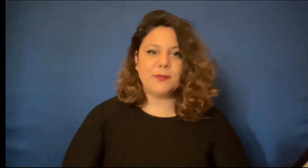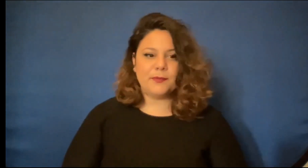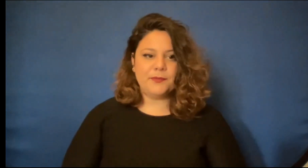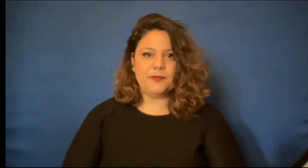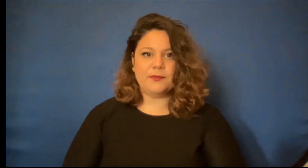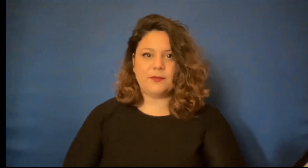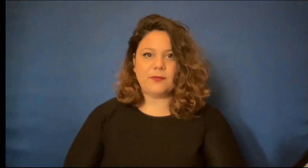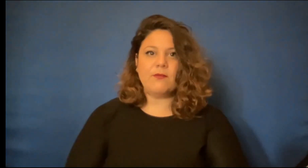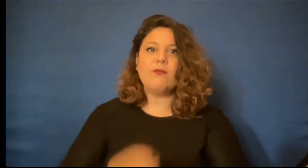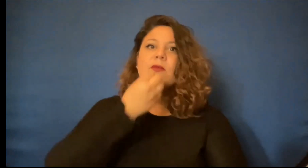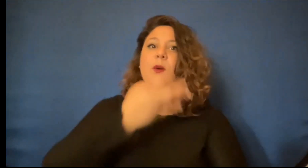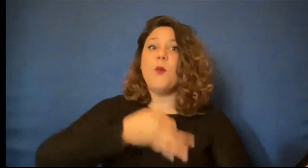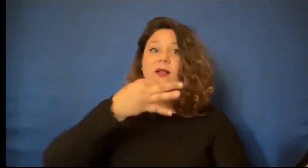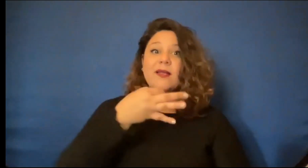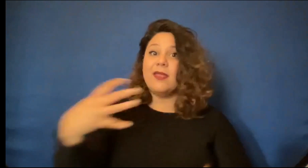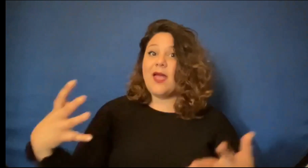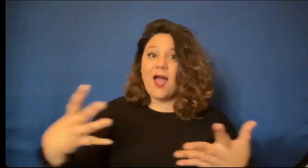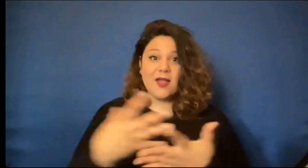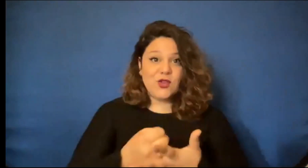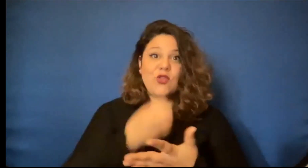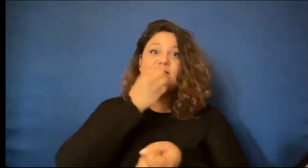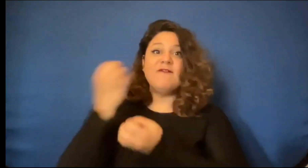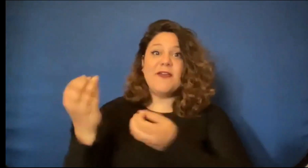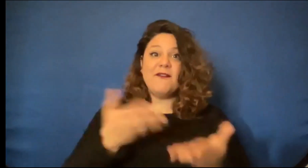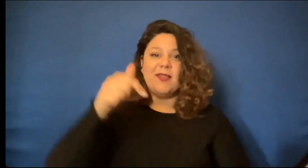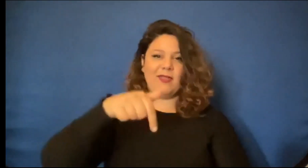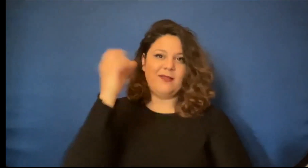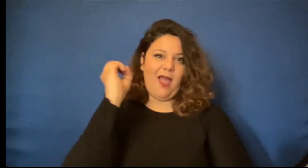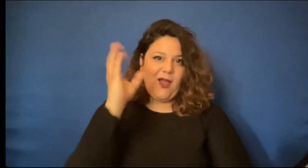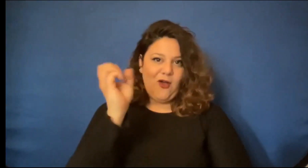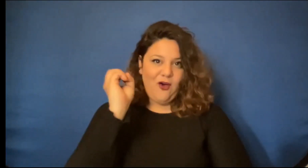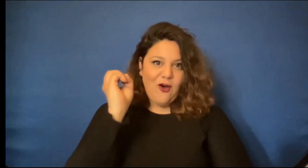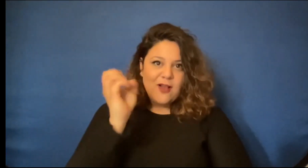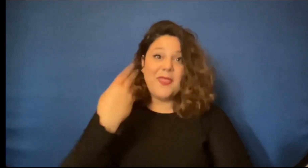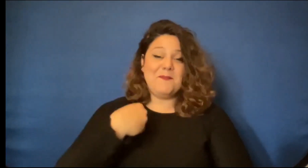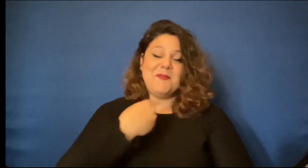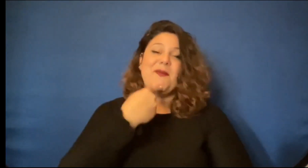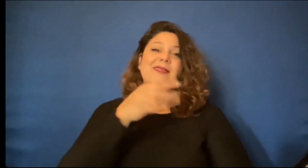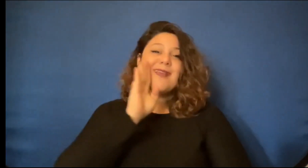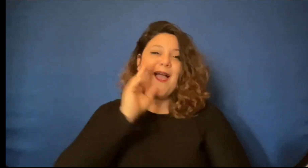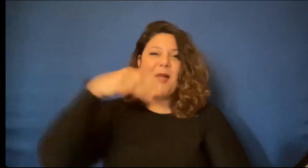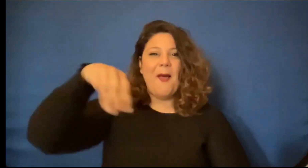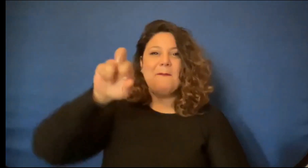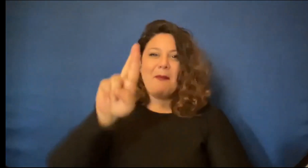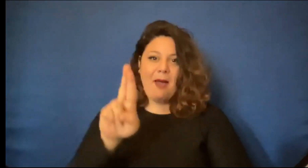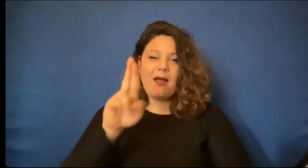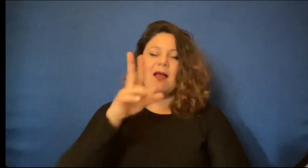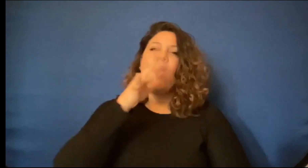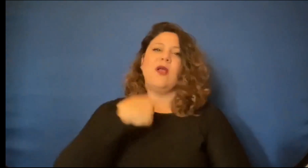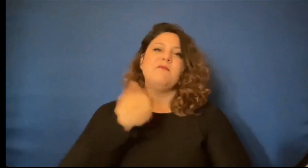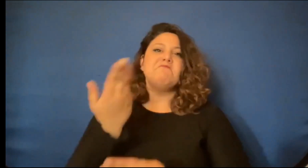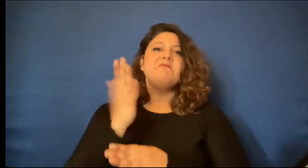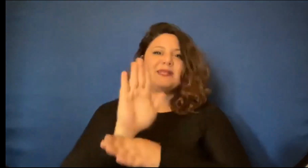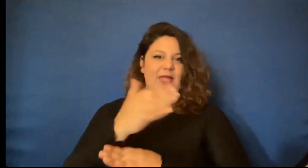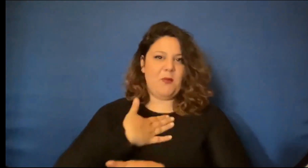Buenas tardes a todos y a todas. Bienvenidos a esta jornada, como ha dicho Mar. Voy a compartir mi presentación en la